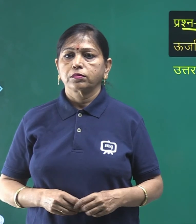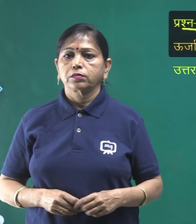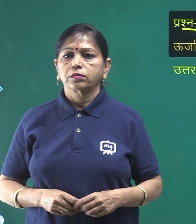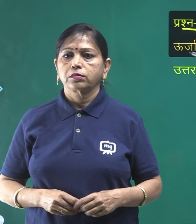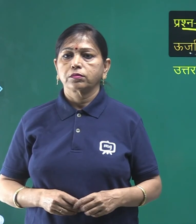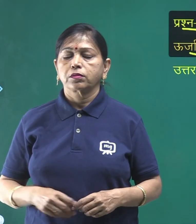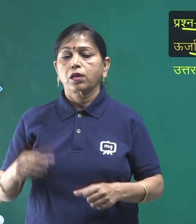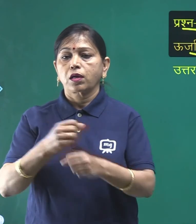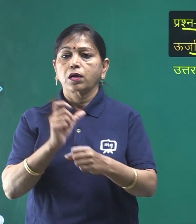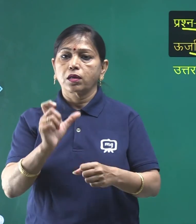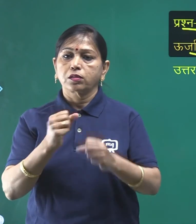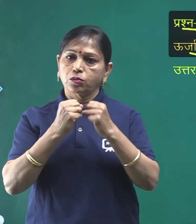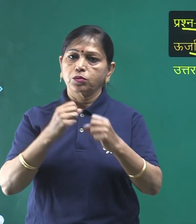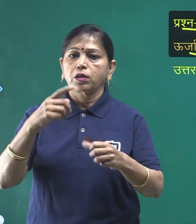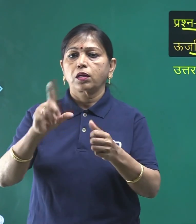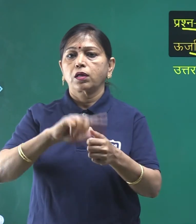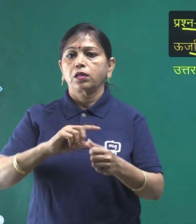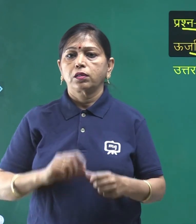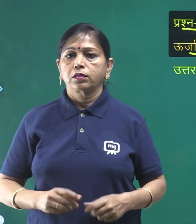गतिज ऊर्जा के लिए